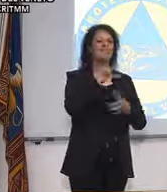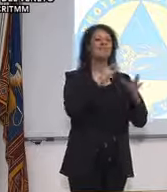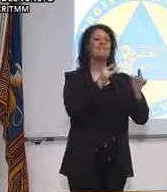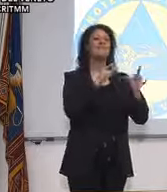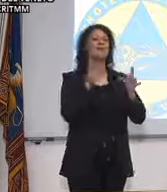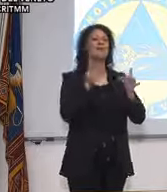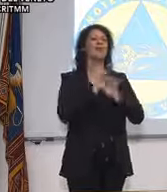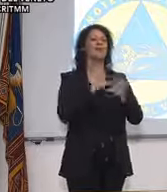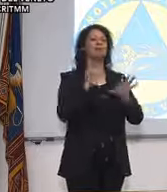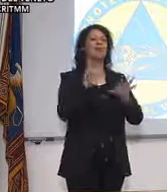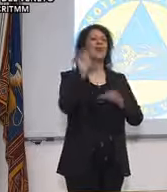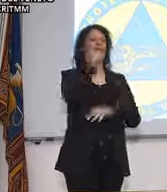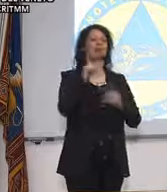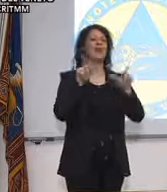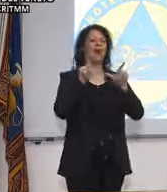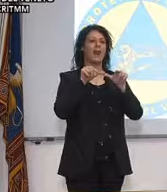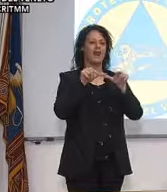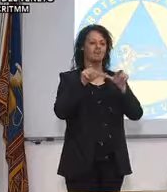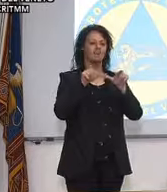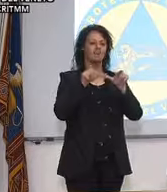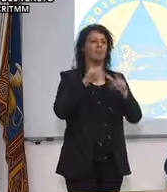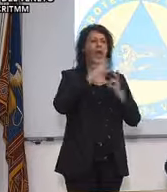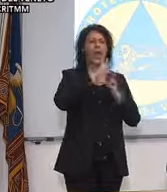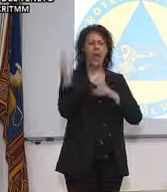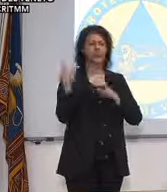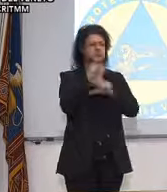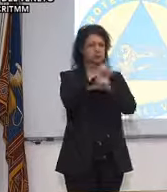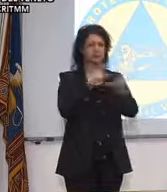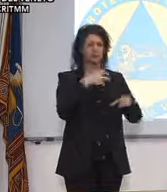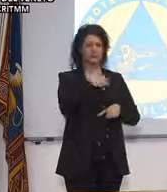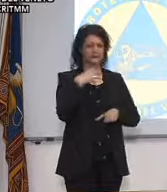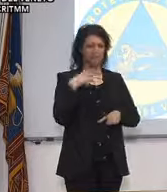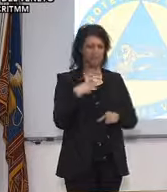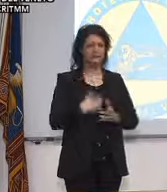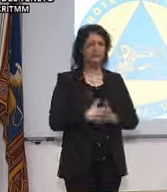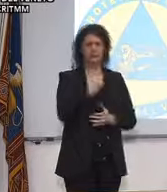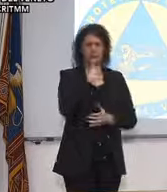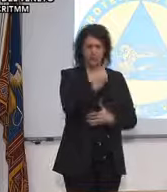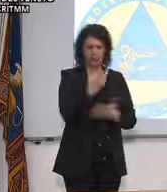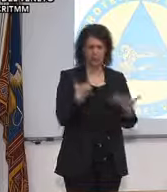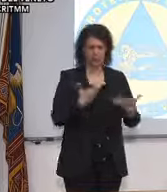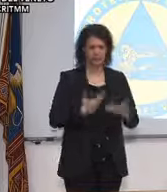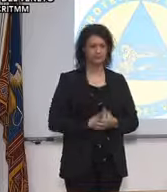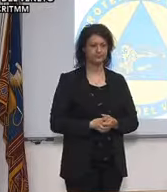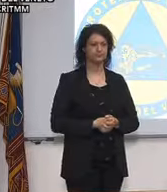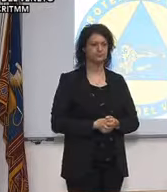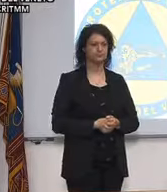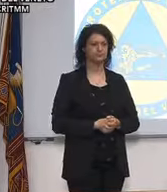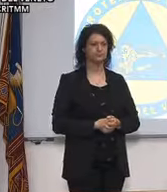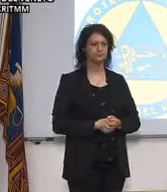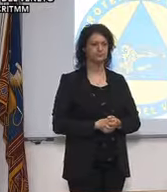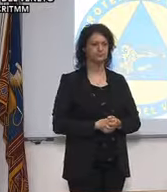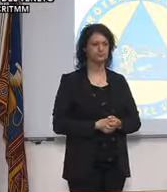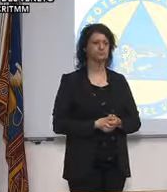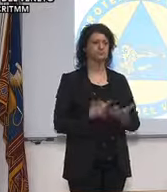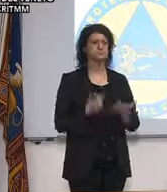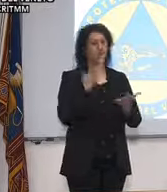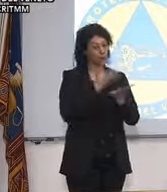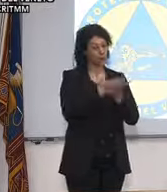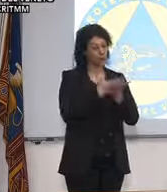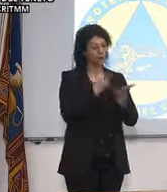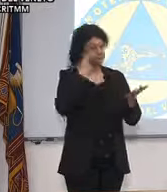dell'infettologia della Regione Lazio e tutta una serie di altri scienziati che sostanzialmente dicono guardate, abbiamo visto questa cosa,